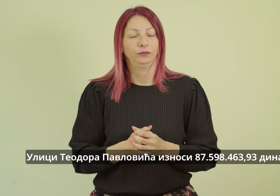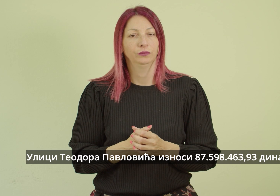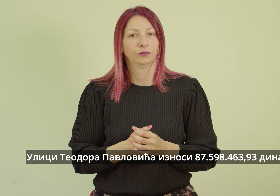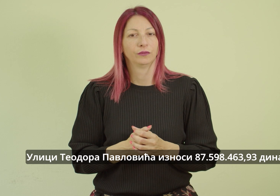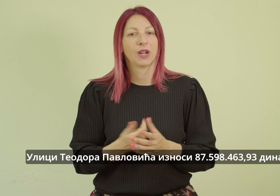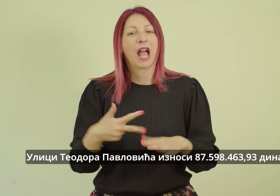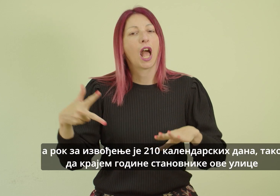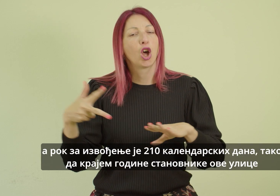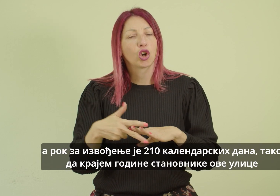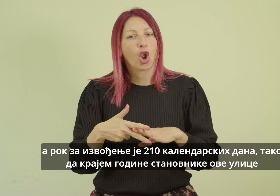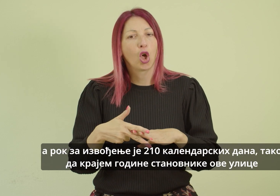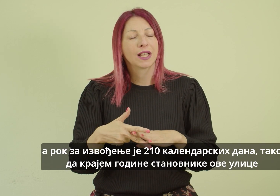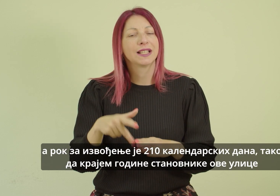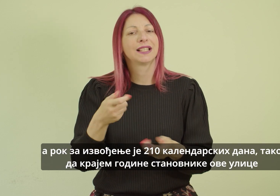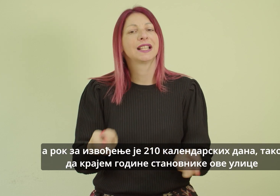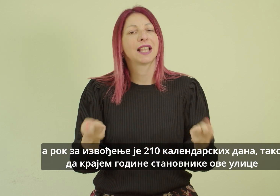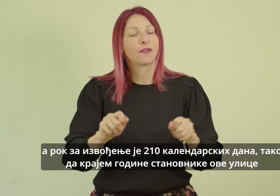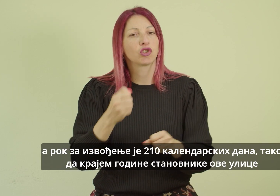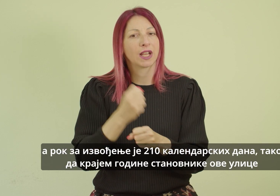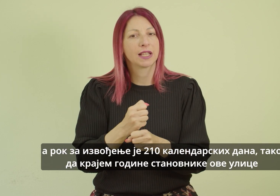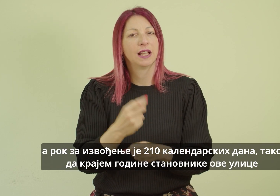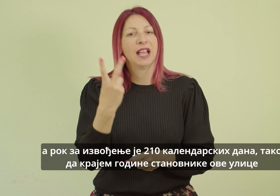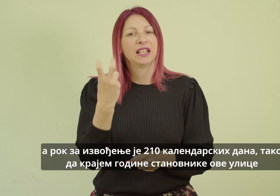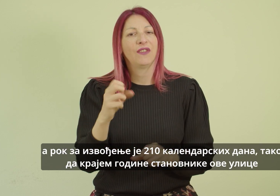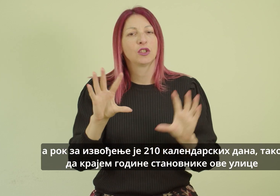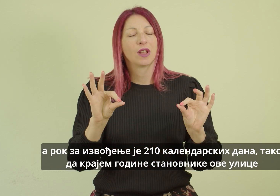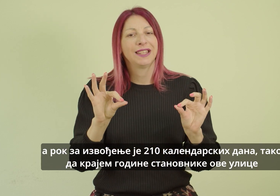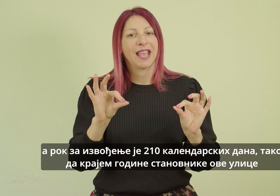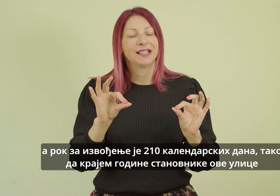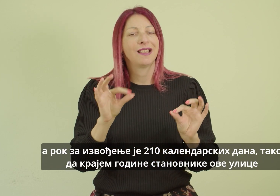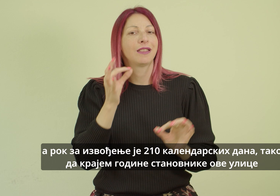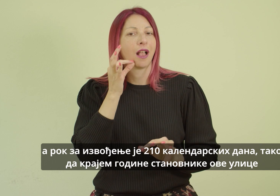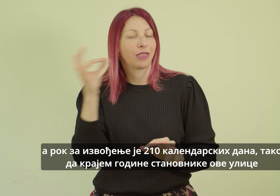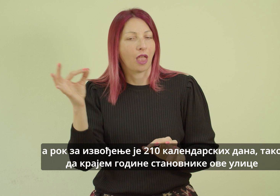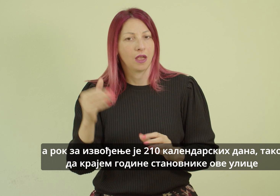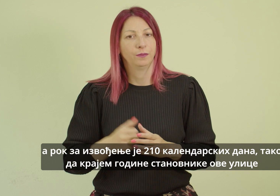87.598.463,93 dinara, a rok za izvođenje je 210 kalendarskih dana.